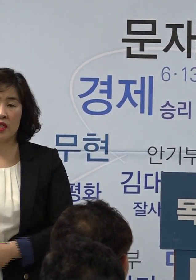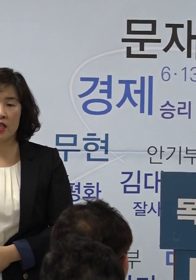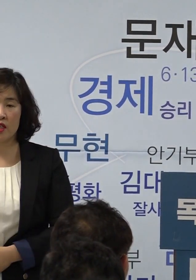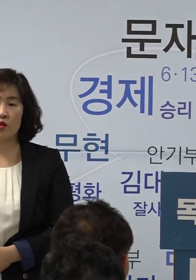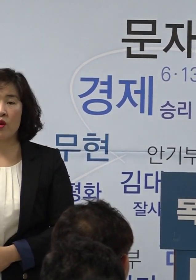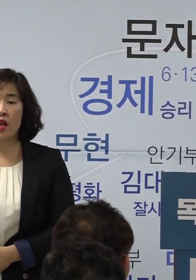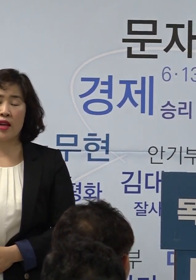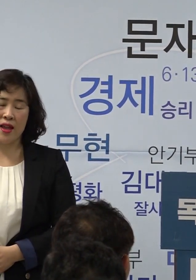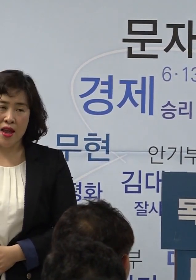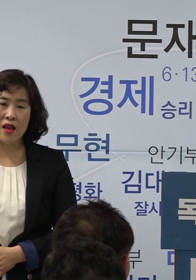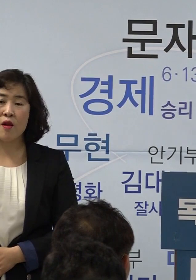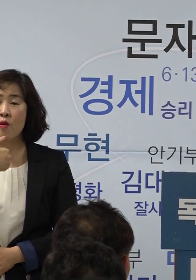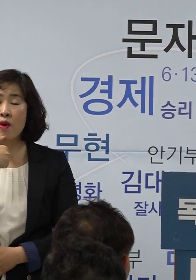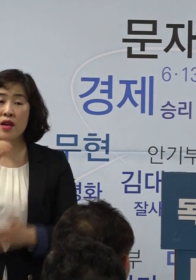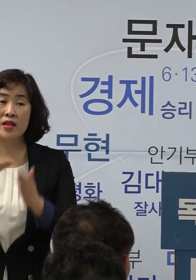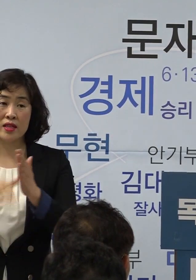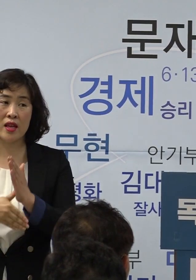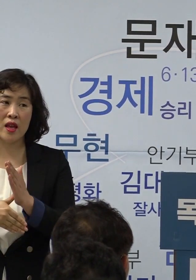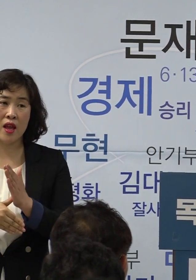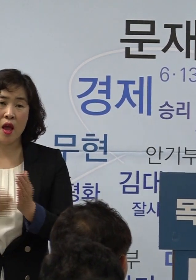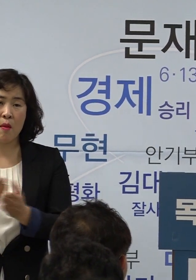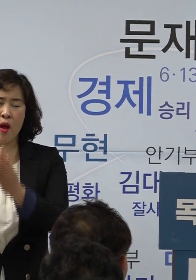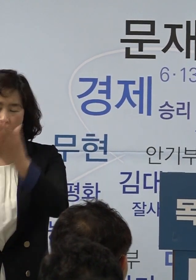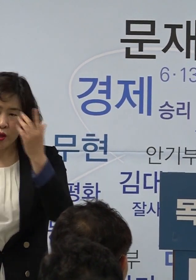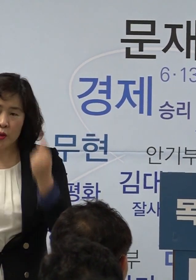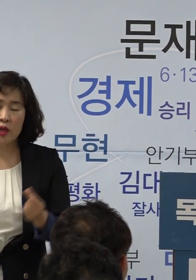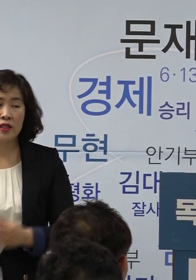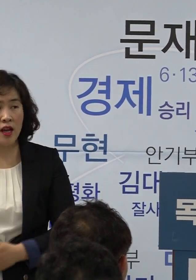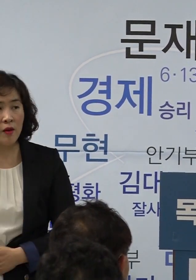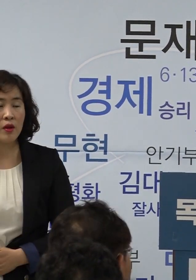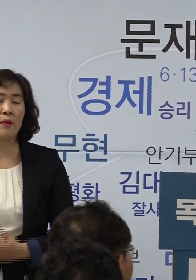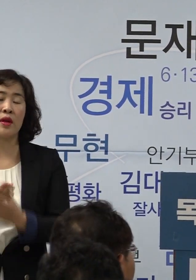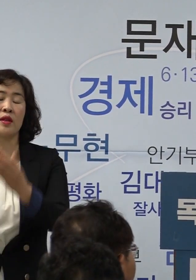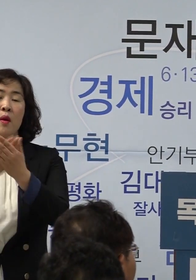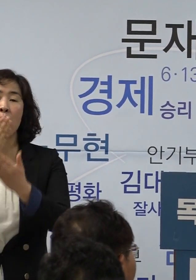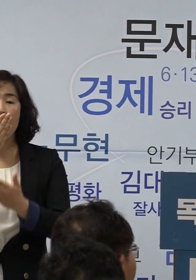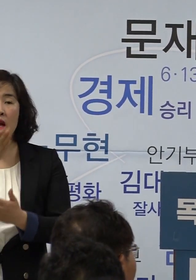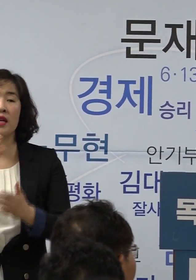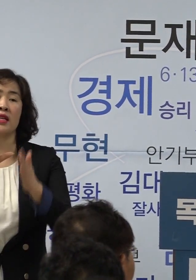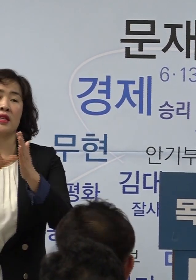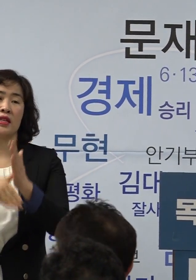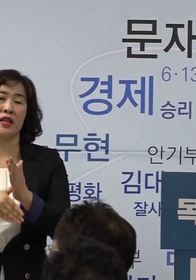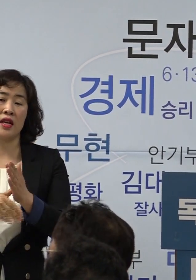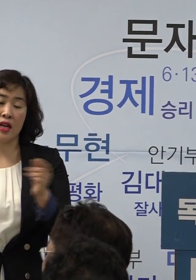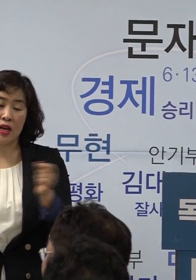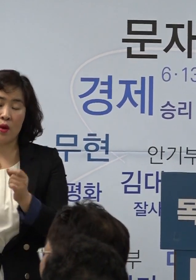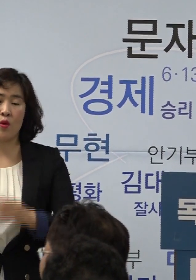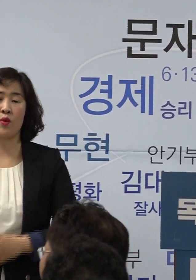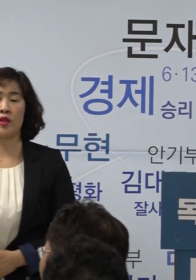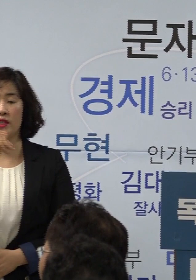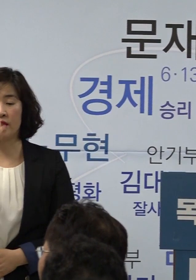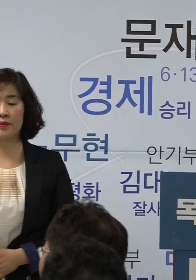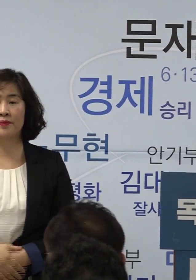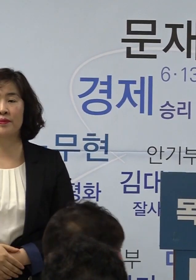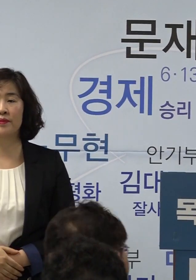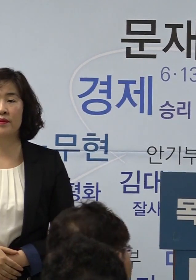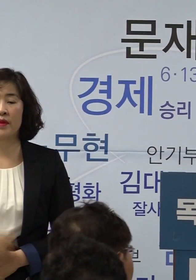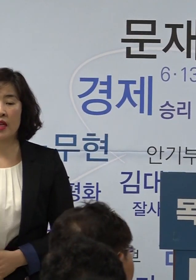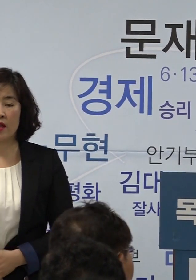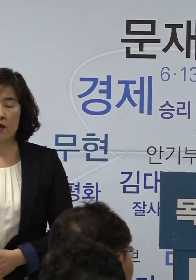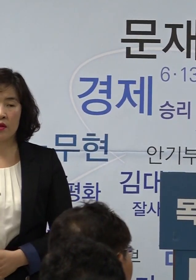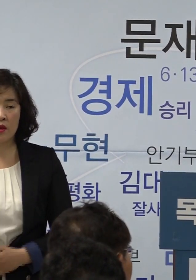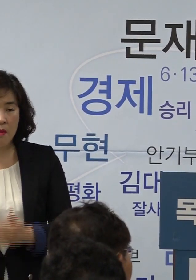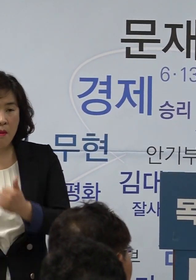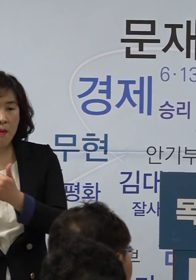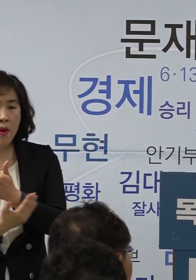로마 시대의 번영을 이뤘던 이탈리아 반도처럼 이 한반도가 발전할 수 있는 시기가 다가오고 있습니다. 이것을 쌓아낼